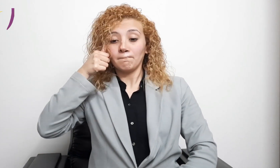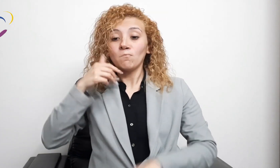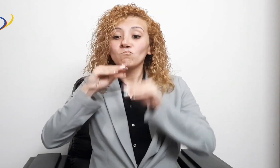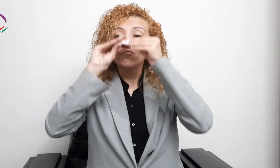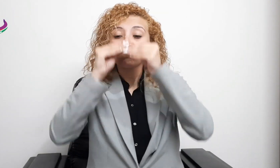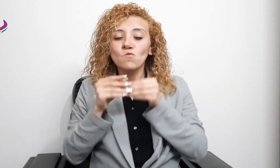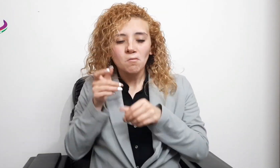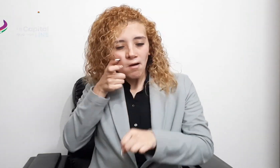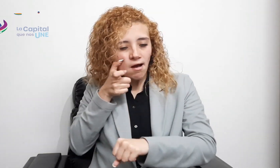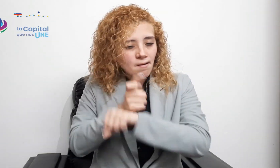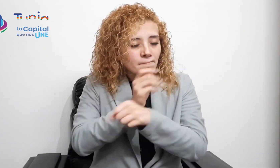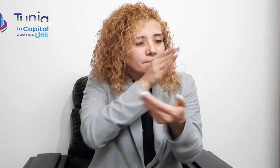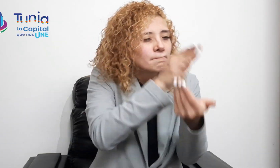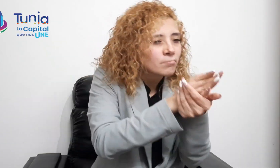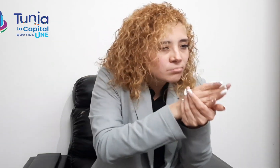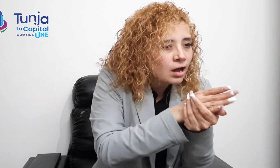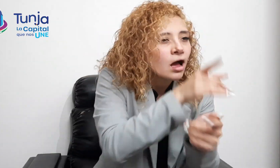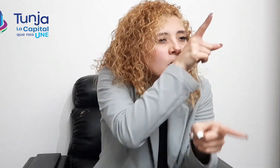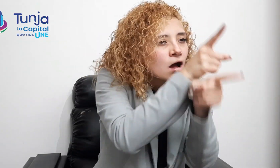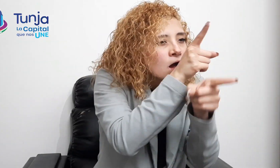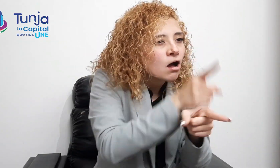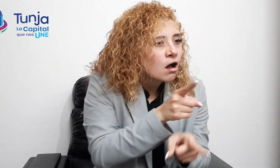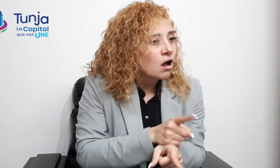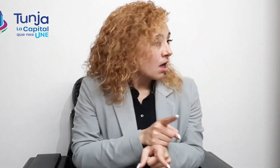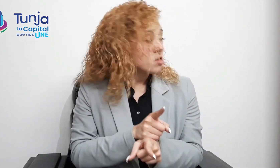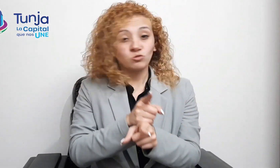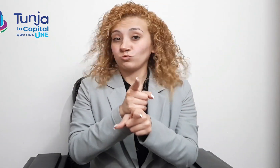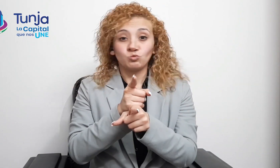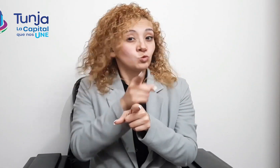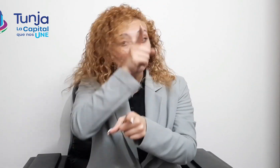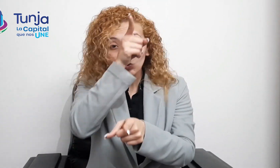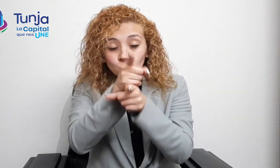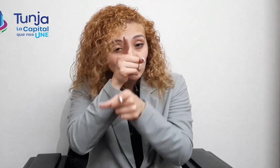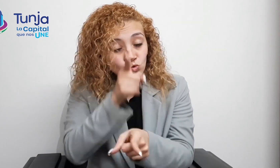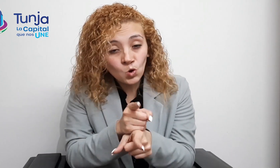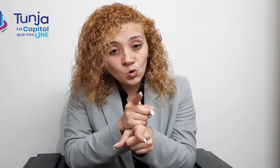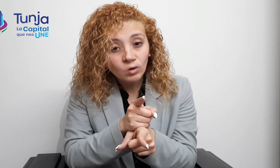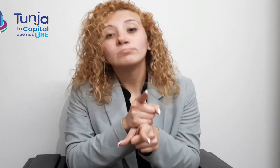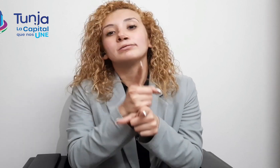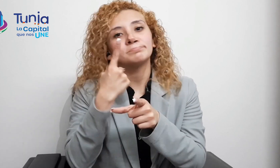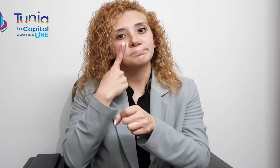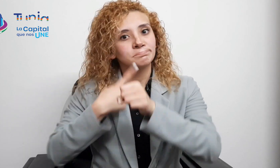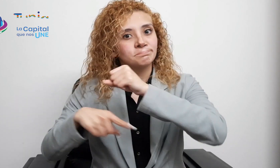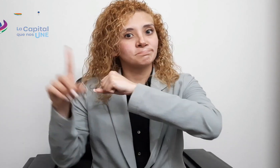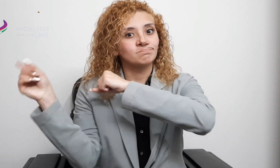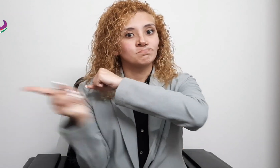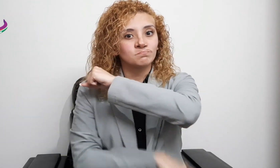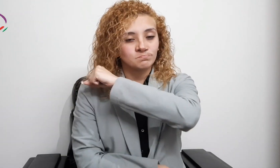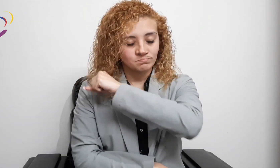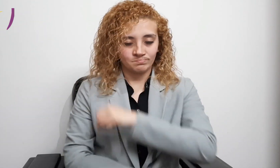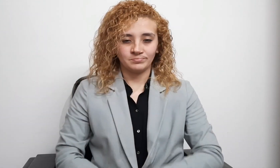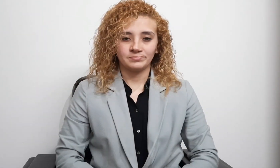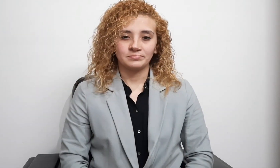se validará el cumplimiento de los protocolos y se impondrán las sanciones correspondientes a aquellos establecimientos.